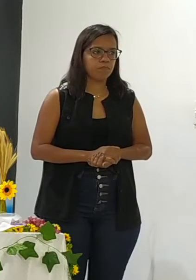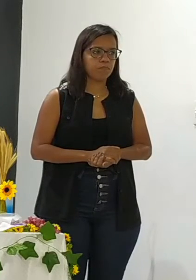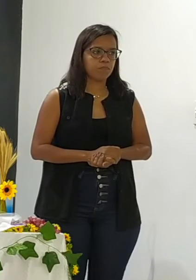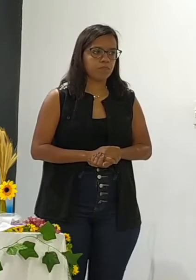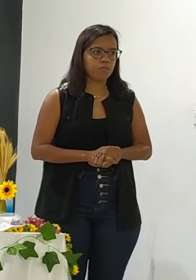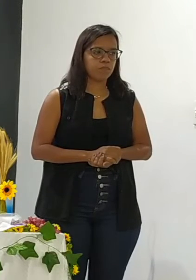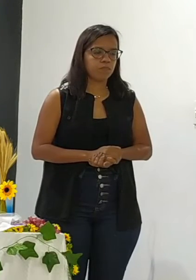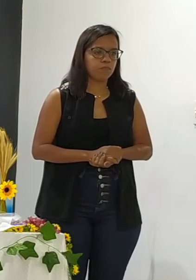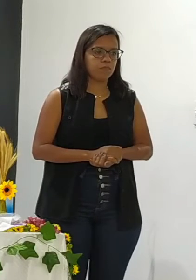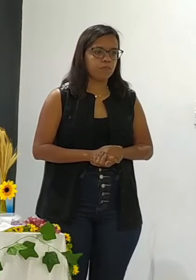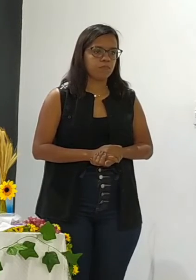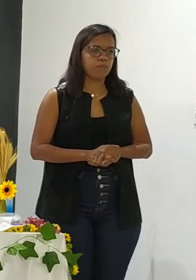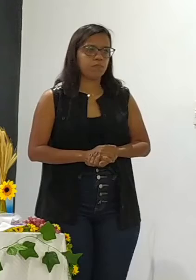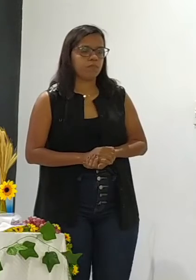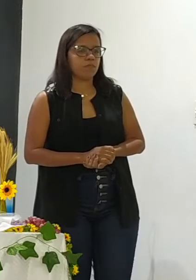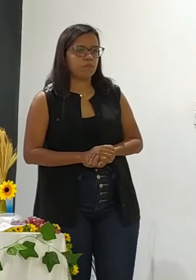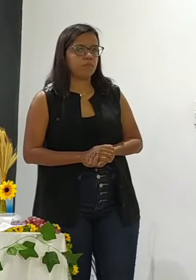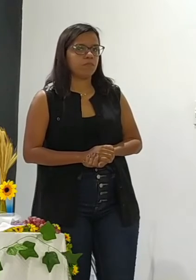você